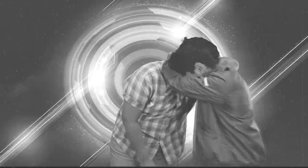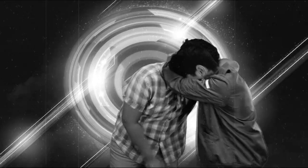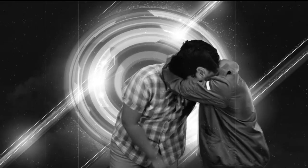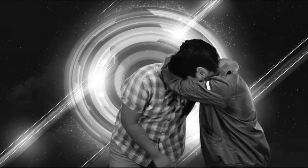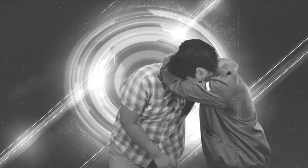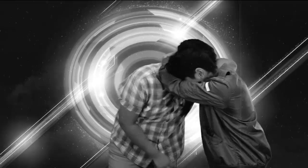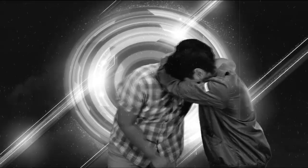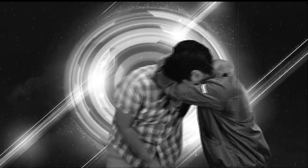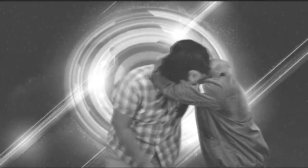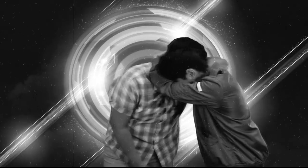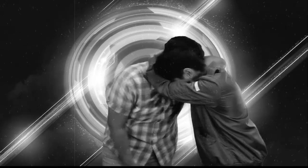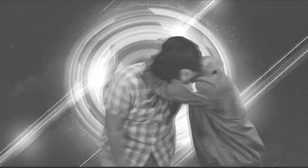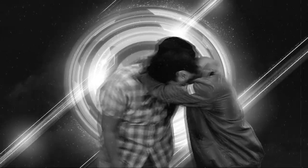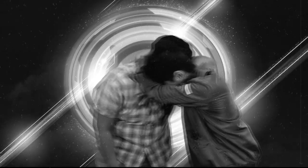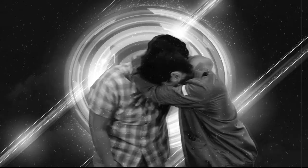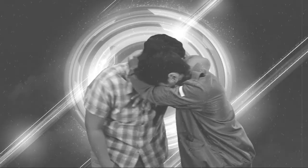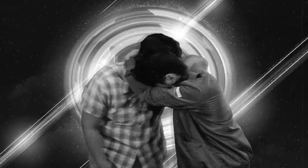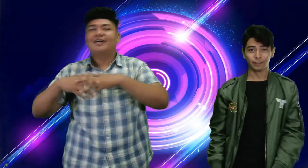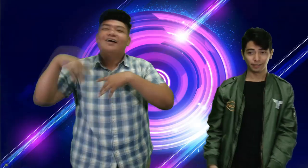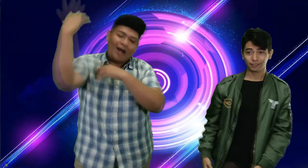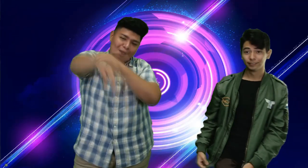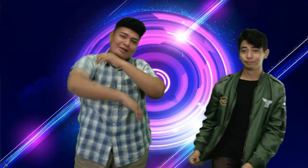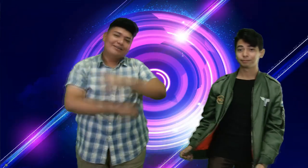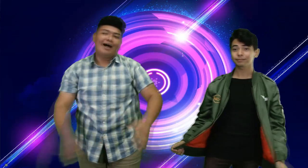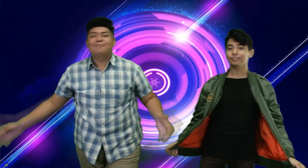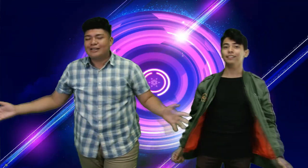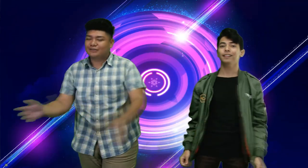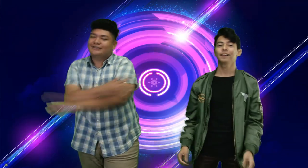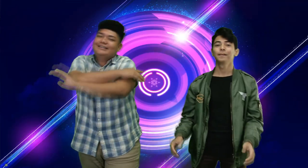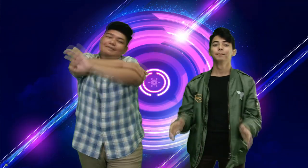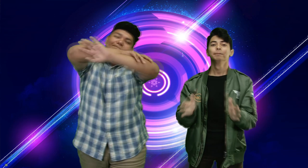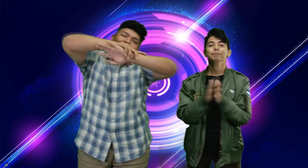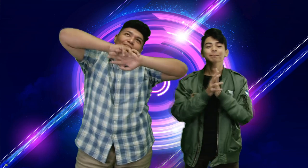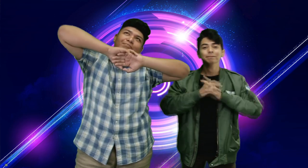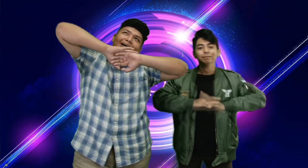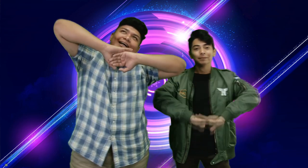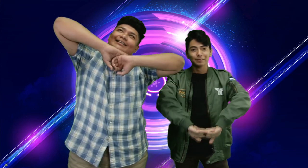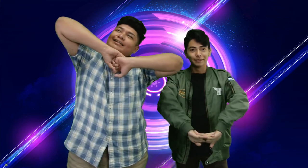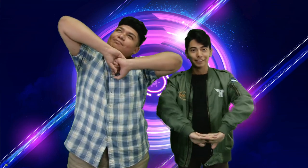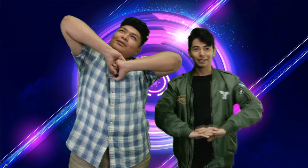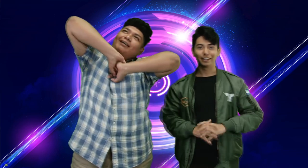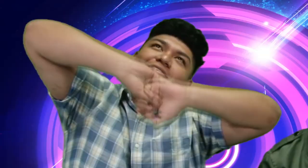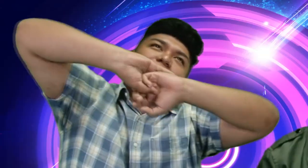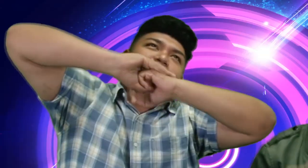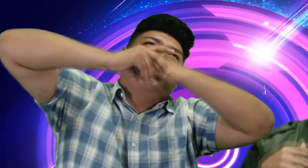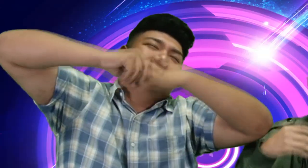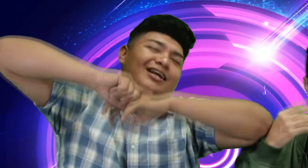por el puesto de amar hay varios tipos varias antiguas imagínate